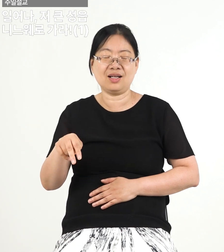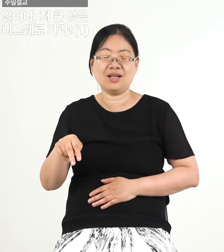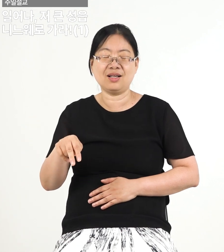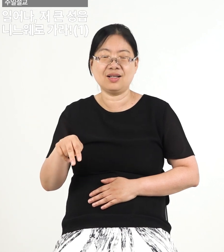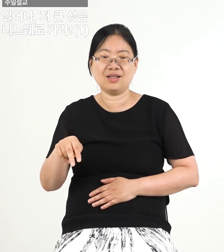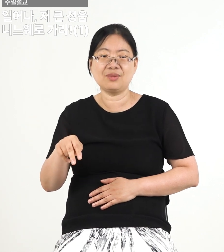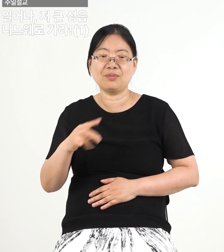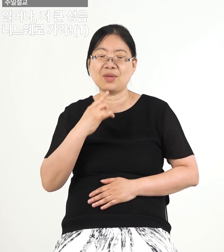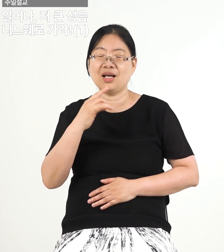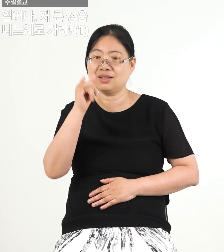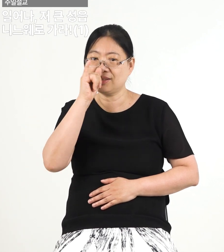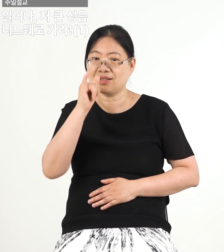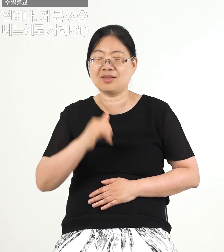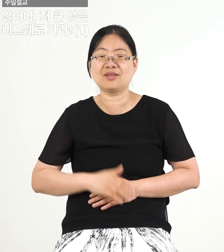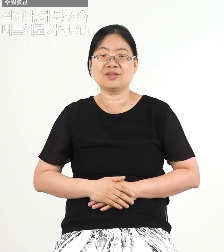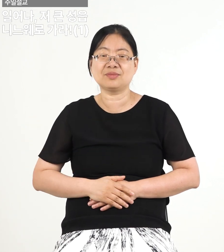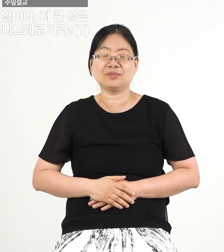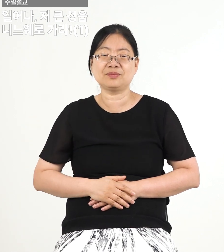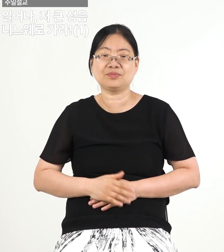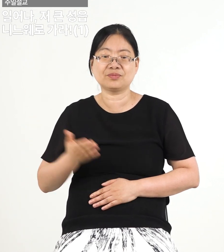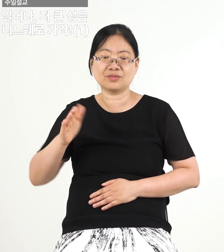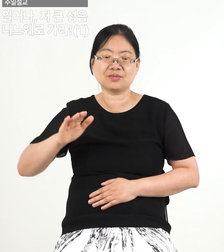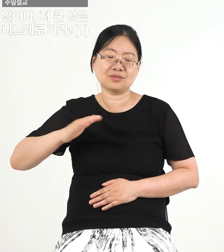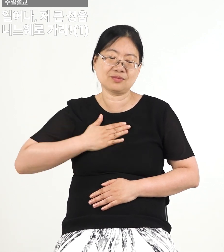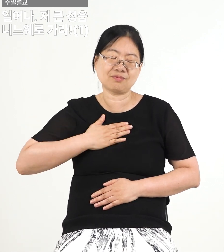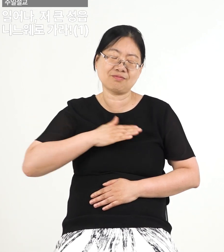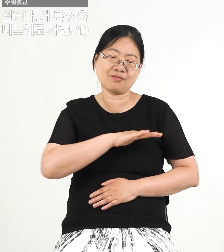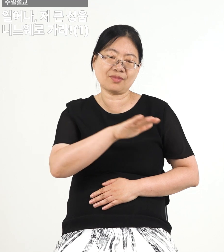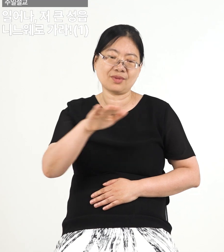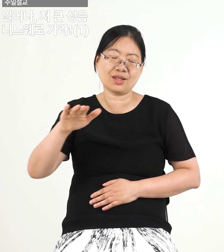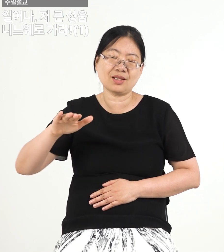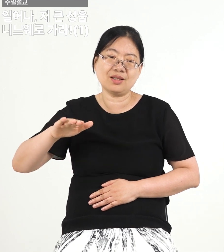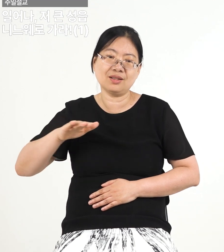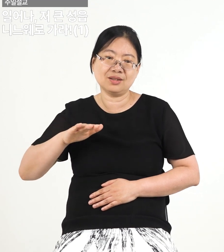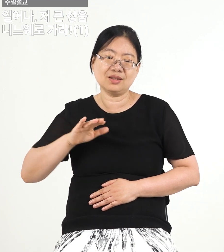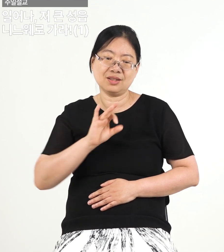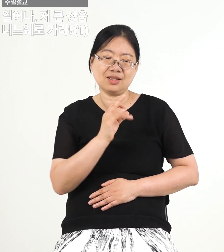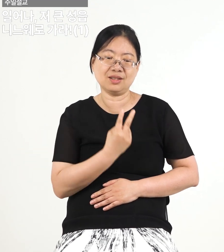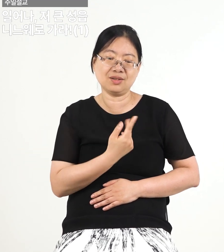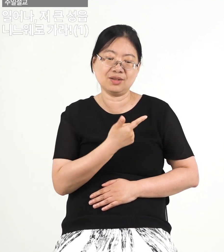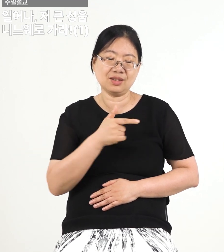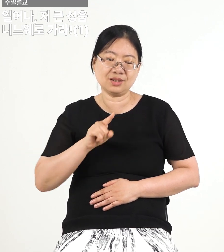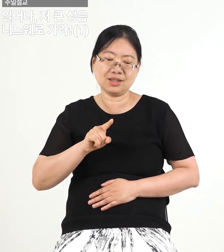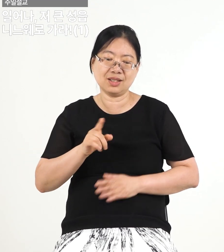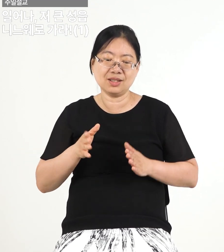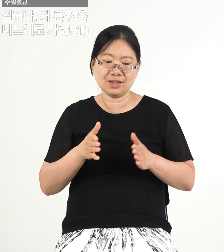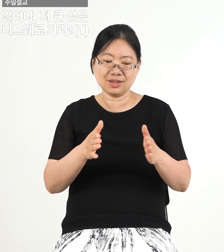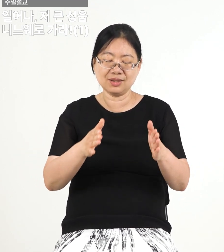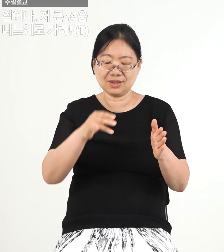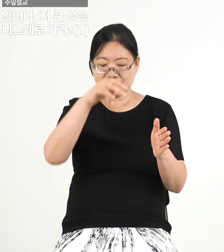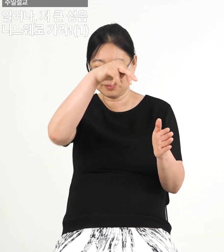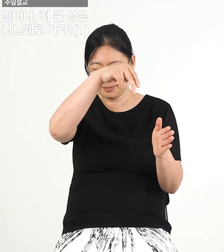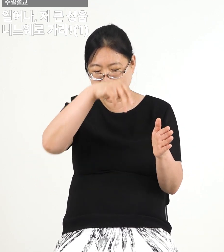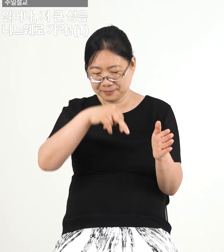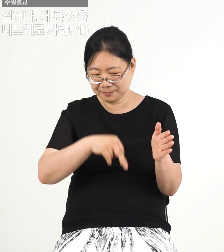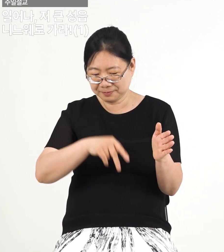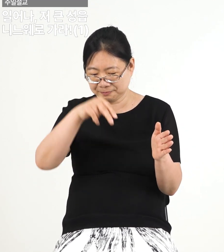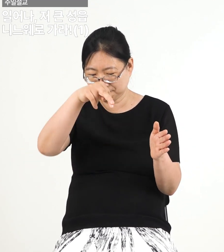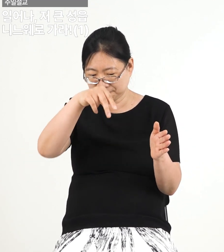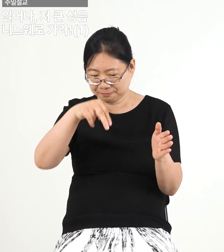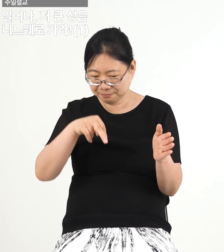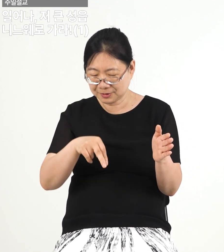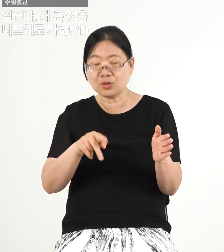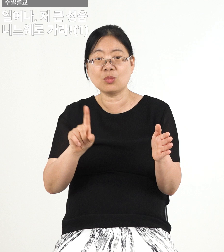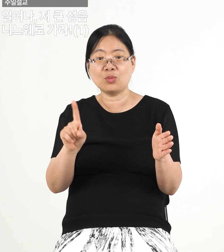겪고 있어요. 근데 우리는 그 요나의 행로의 하강성을